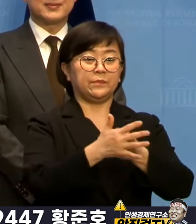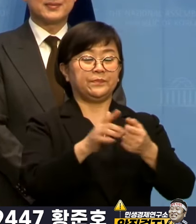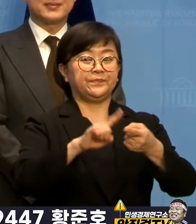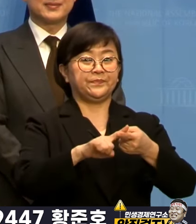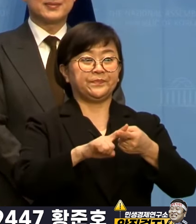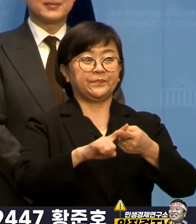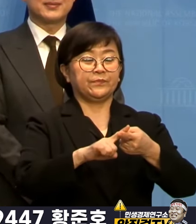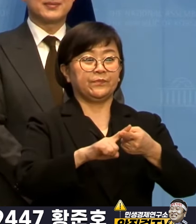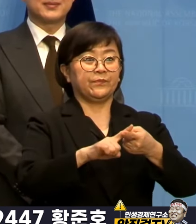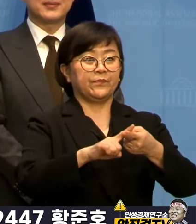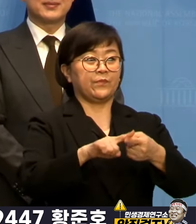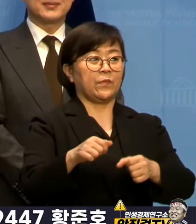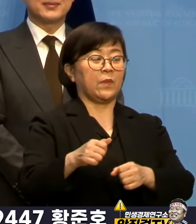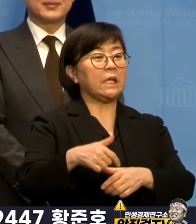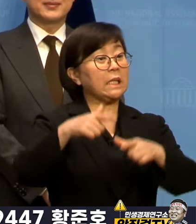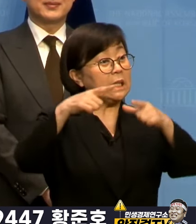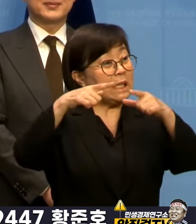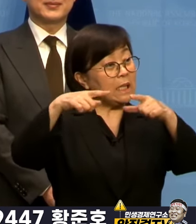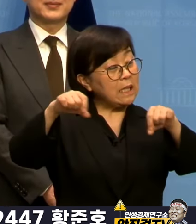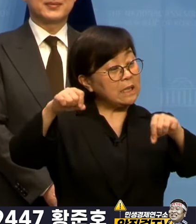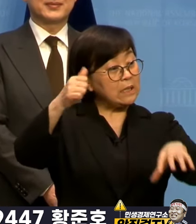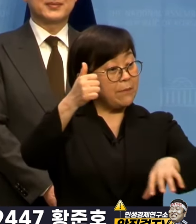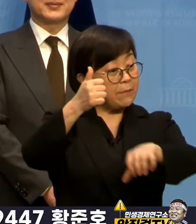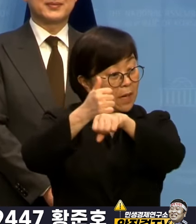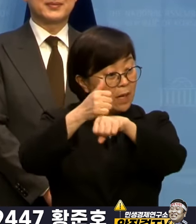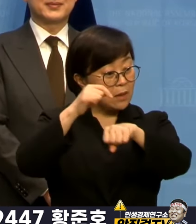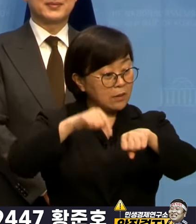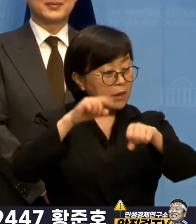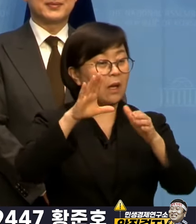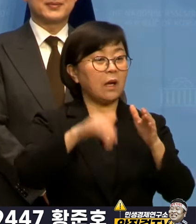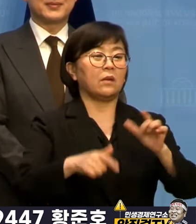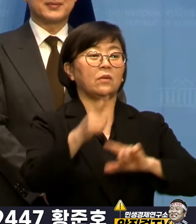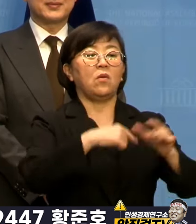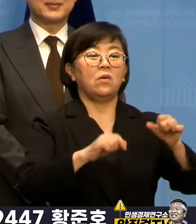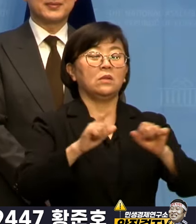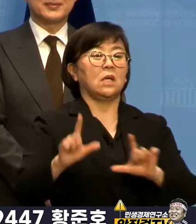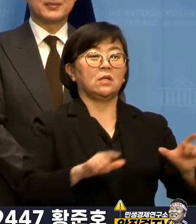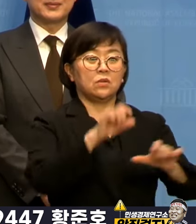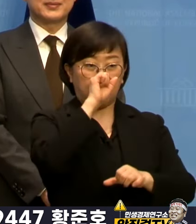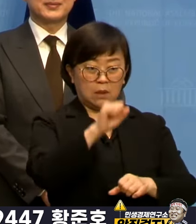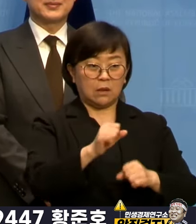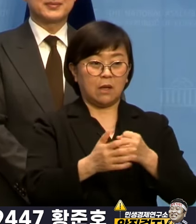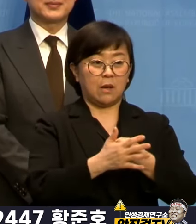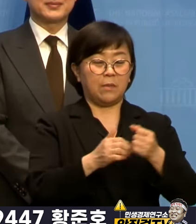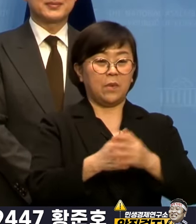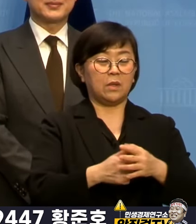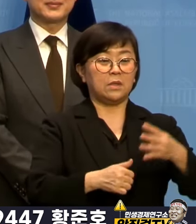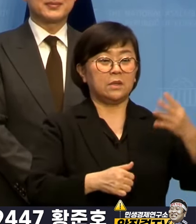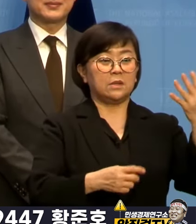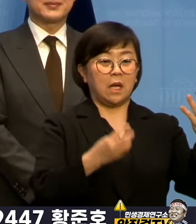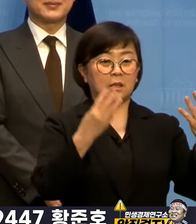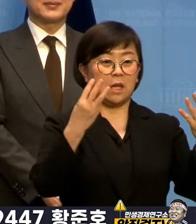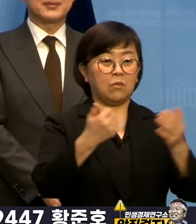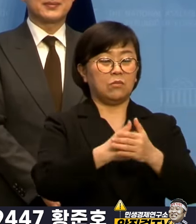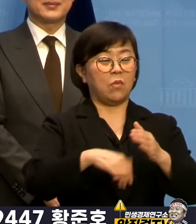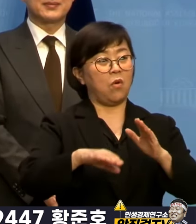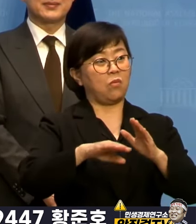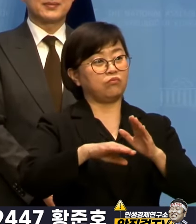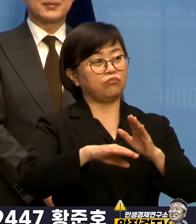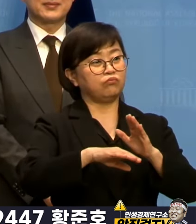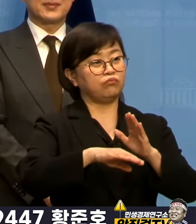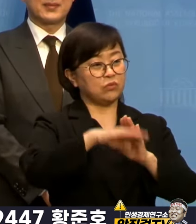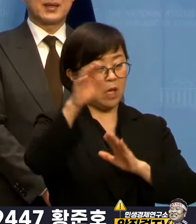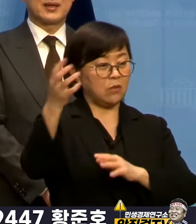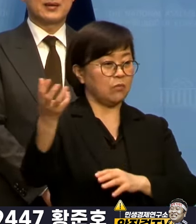본문적 조선지대를 받는 건 입지관계보다 더 사회 좋았으면 모릅니다. 제주 사상은 김일성 지대로 받고는 무장폭동이다.